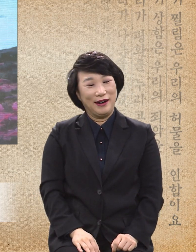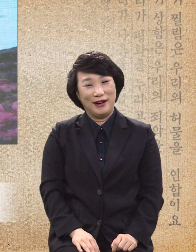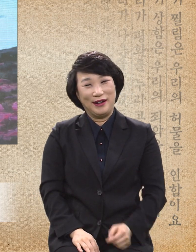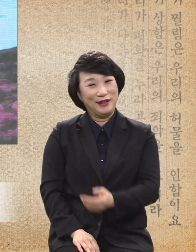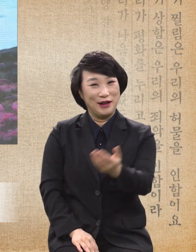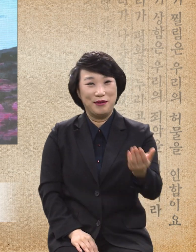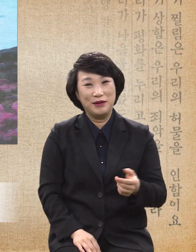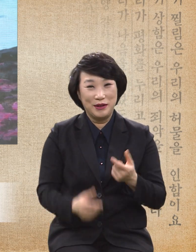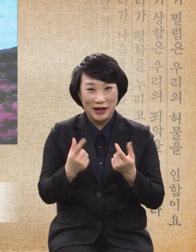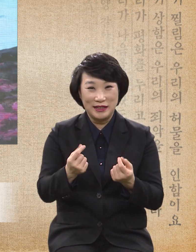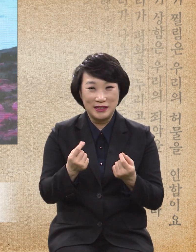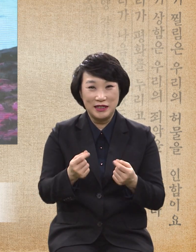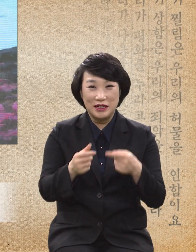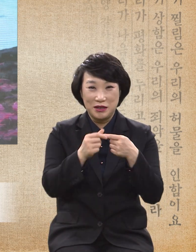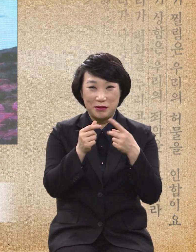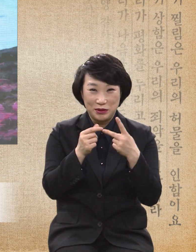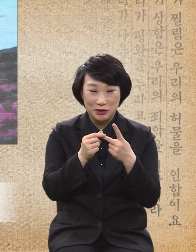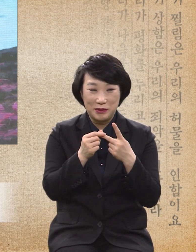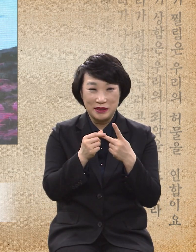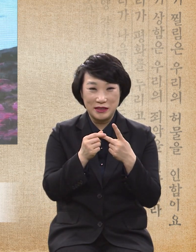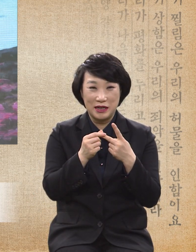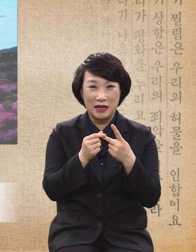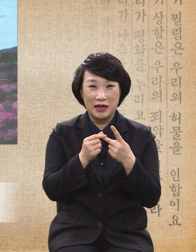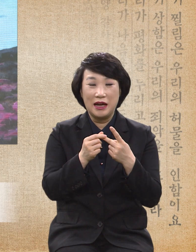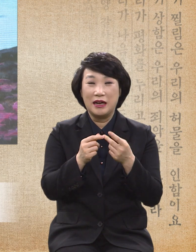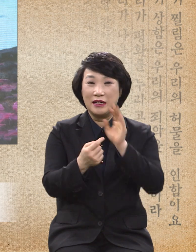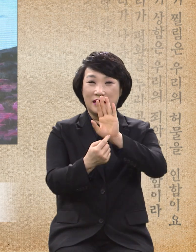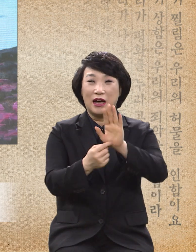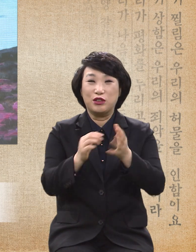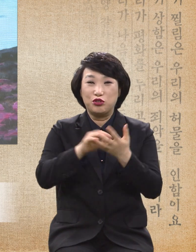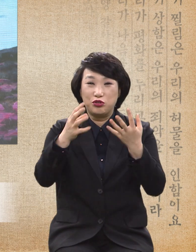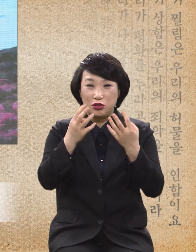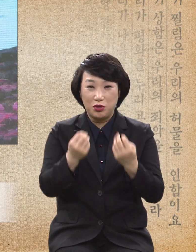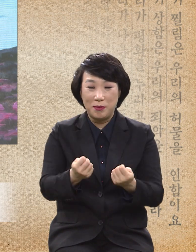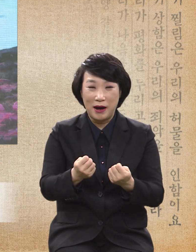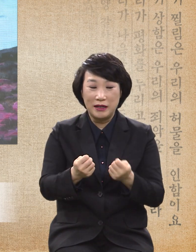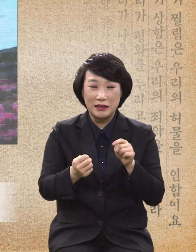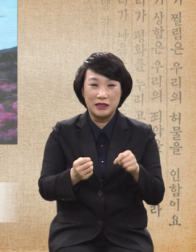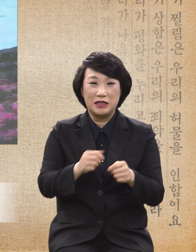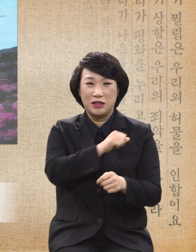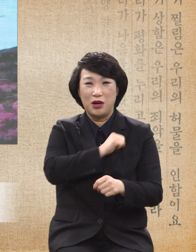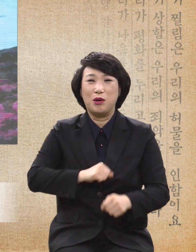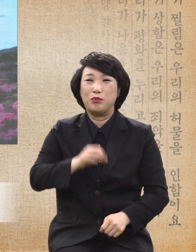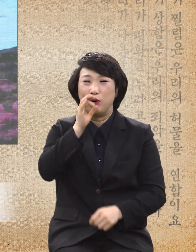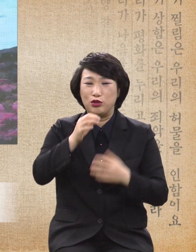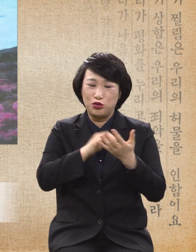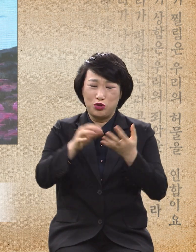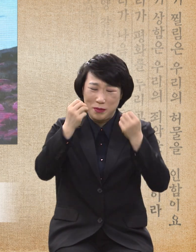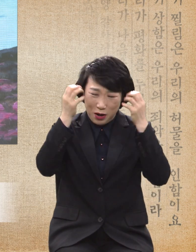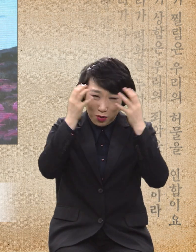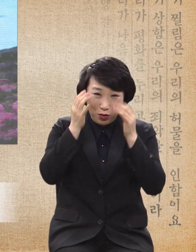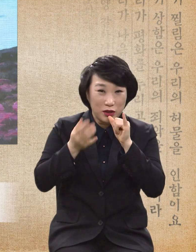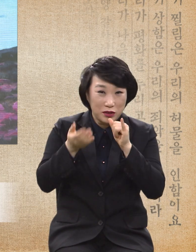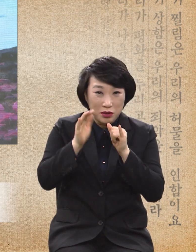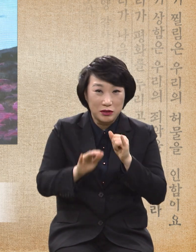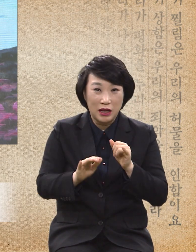여러분, 이렇게 첫 번째, 두 번째 나타나는 수많은, 견딜 수 없는 수많은 고통